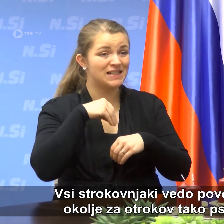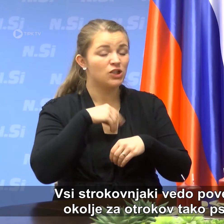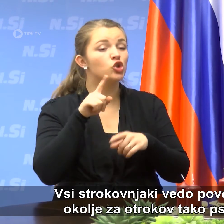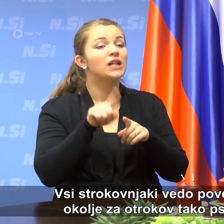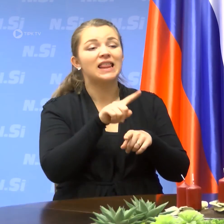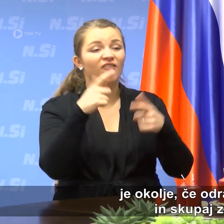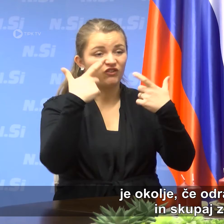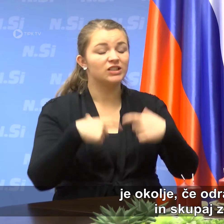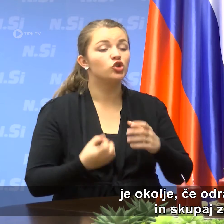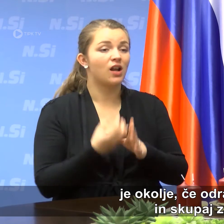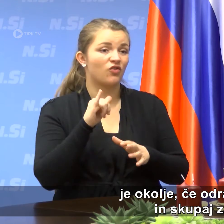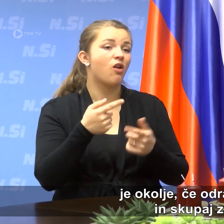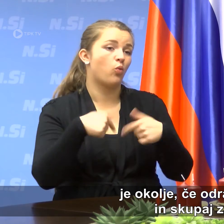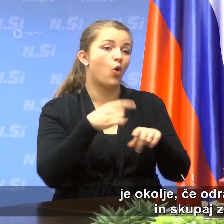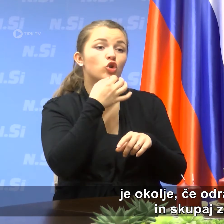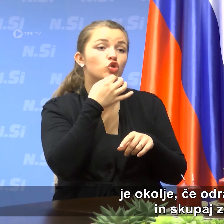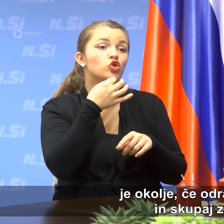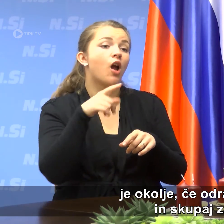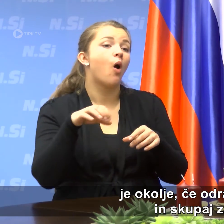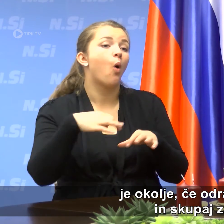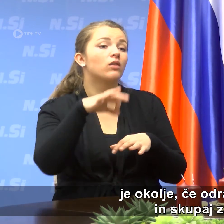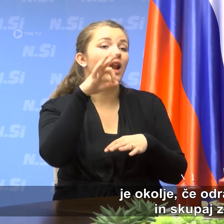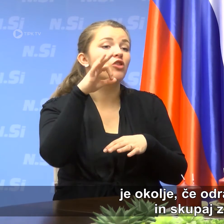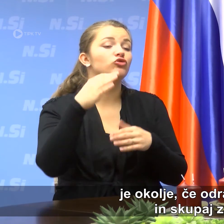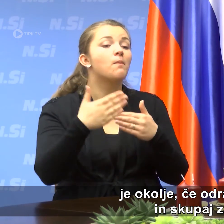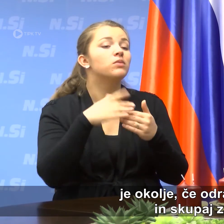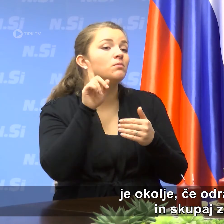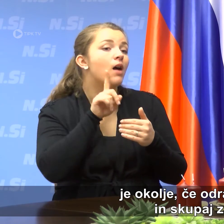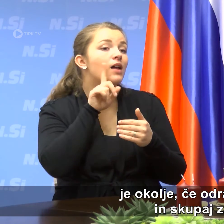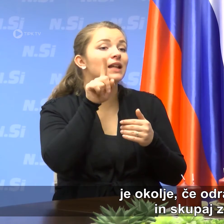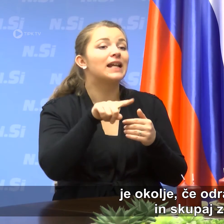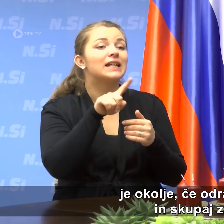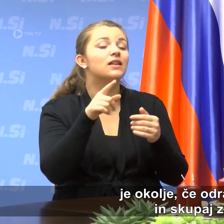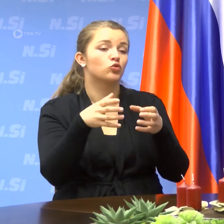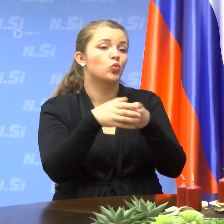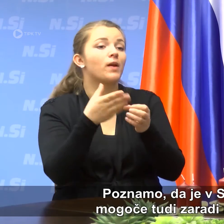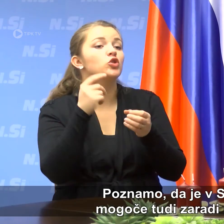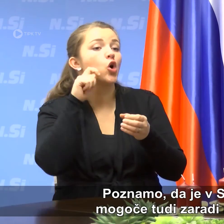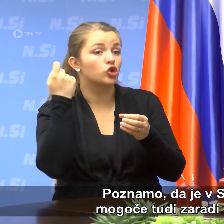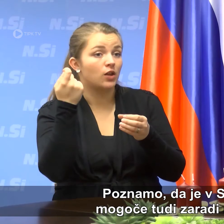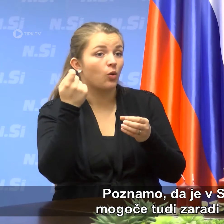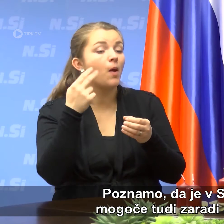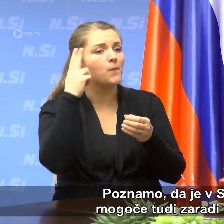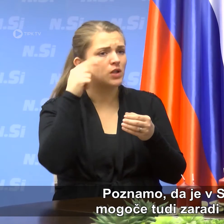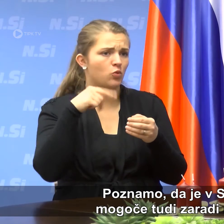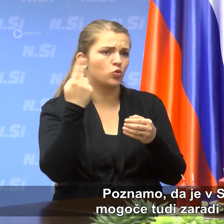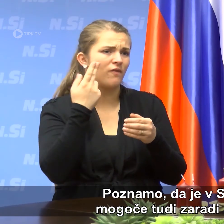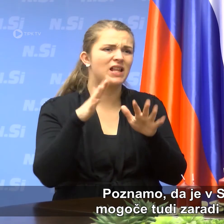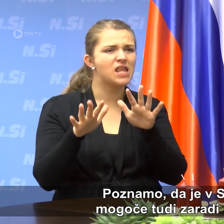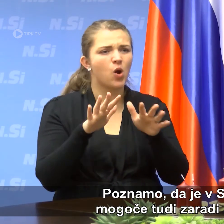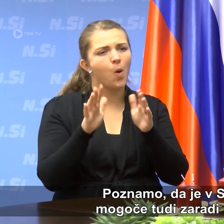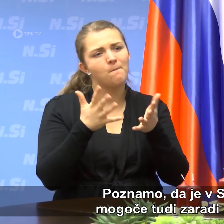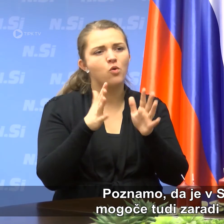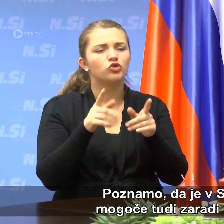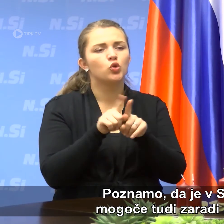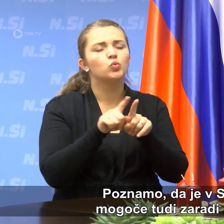kot fizični razvoj je okolje, če jo odrašča pri materi in skupaj z očetom. Poznamo, da je v Sloveniji nekoliko